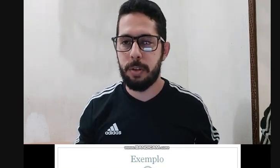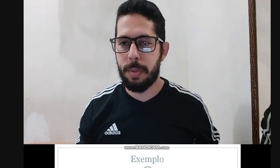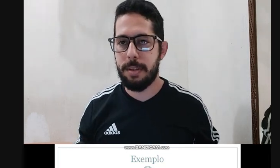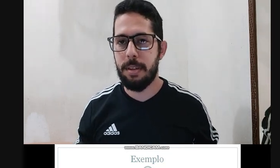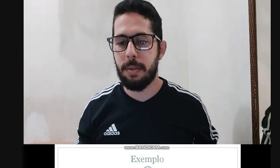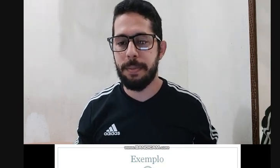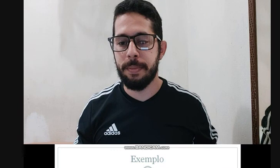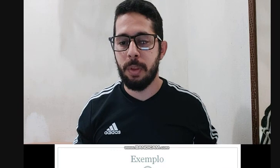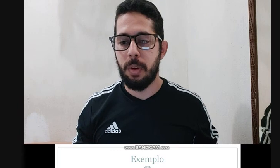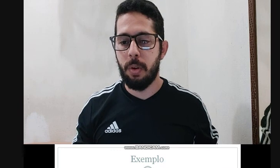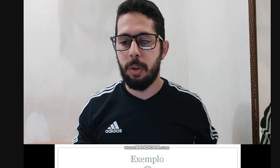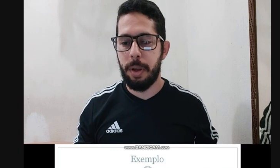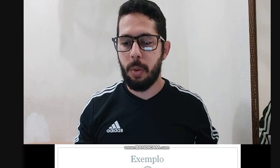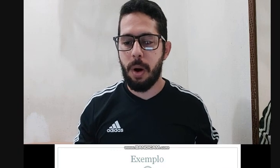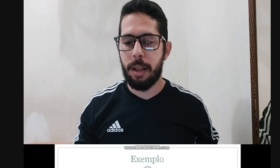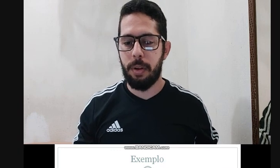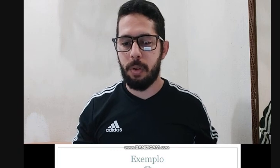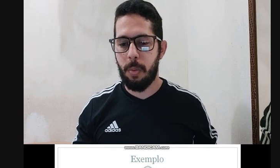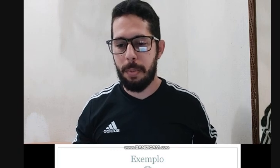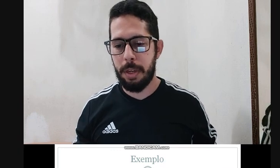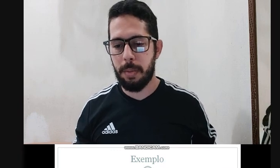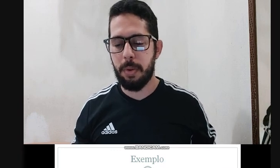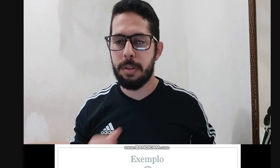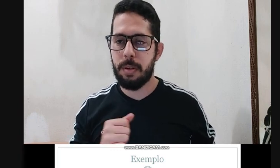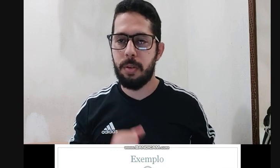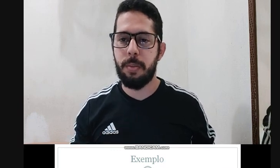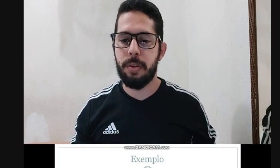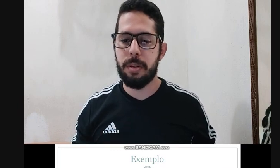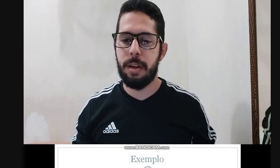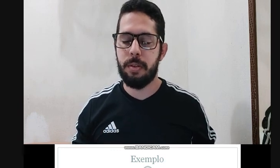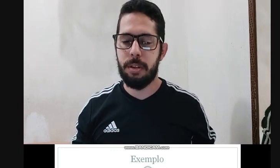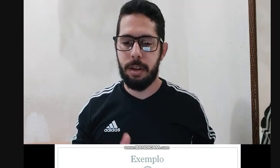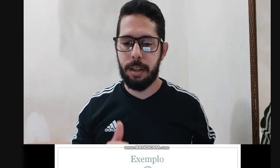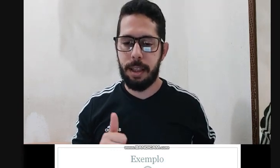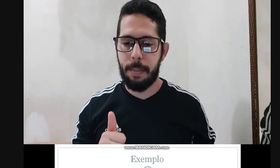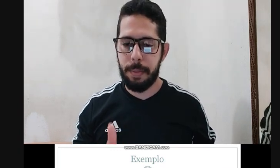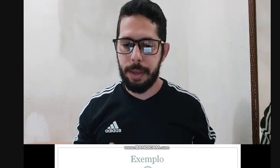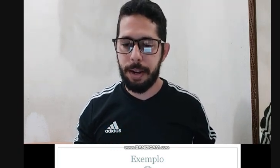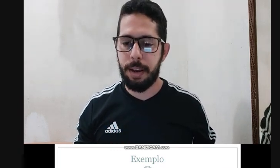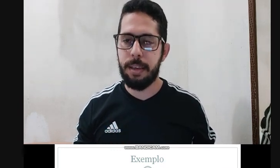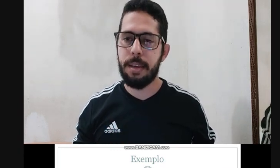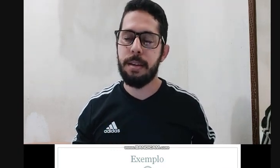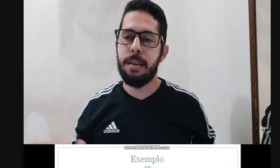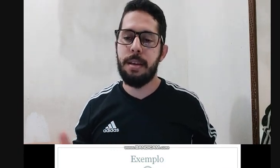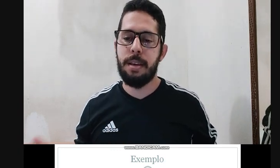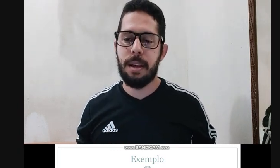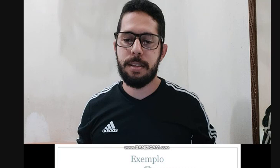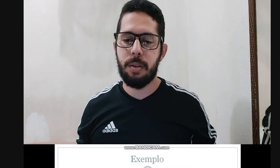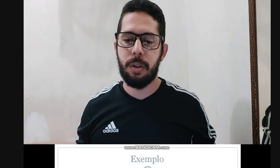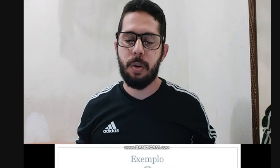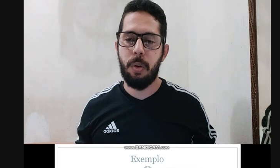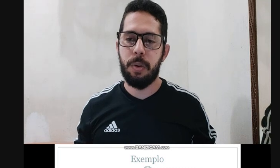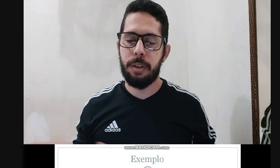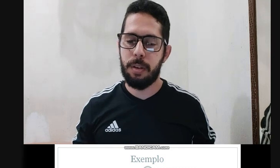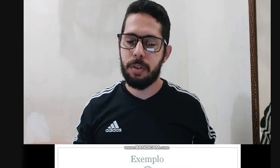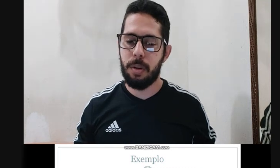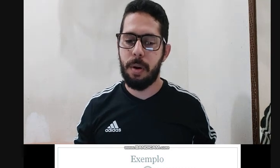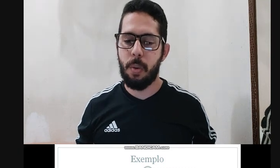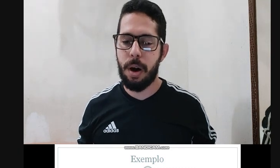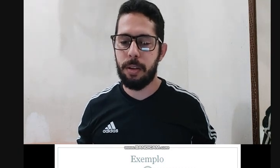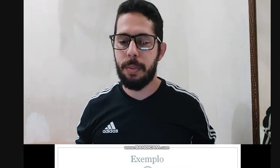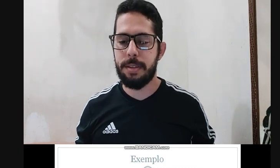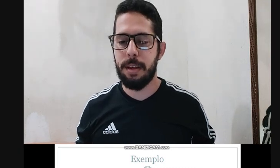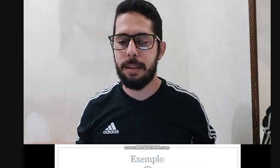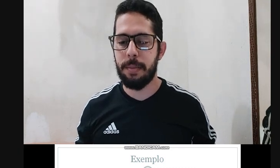somar 2 mais 5. O número 4, ele ocupa a mesma posição do número 7, ou seja, ele está na primeira linha e na segunda coluna. Então, eu vou